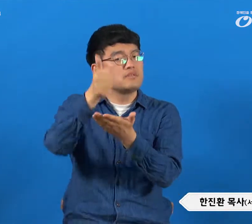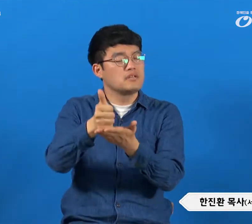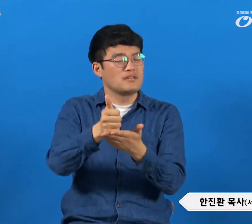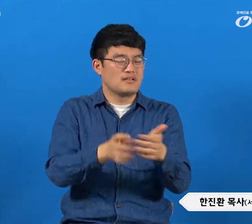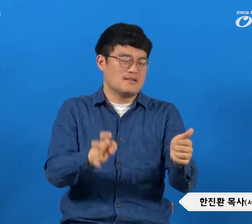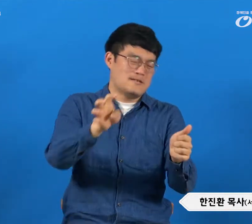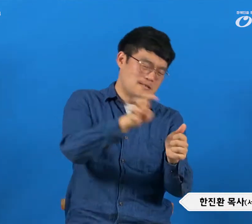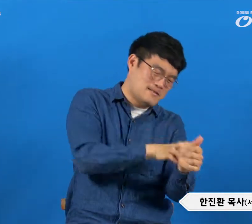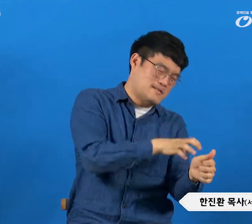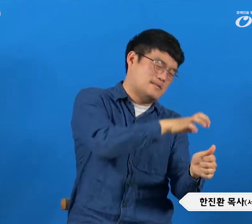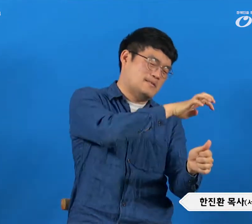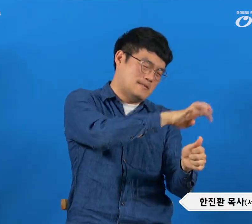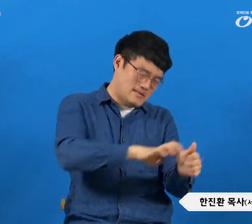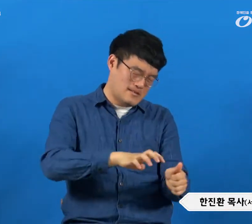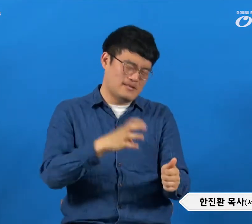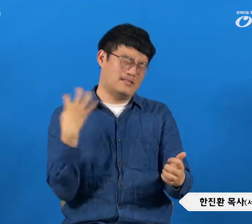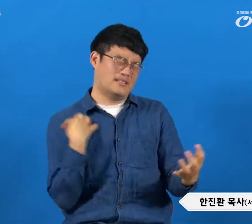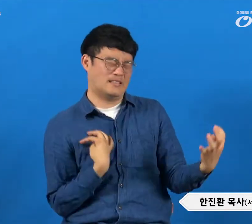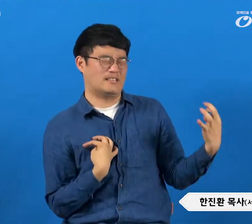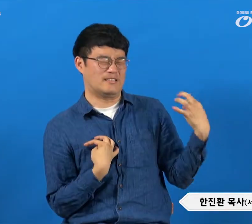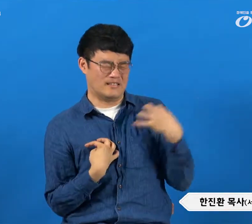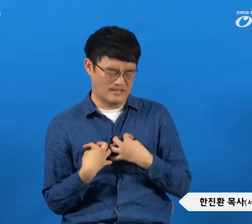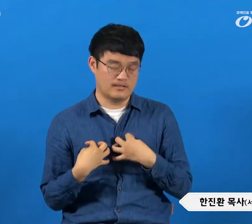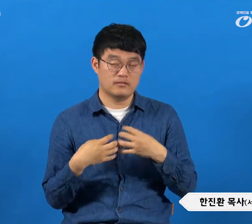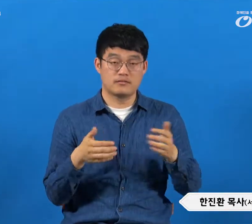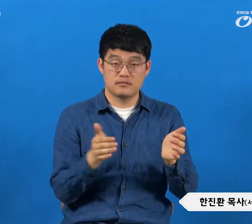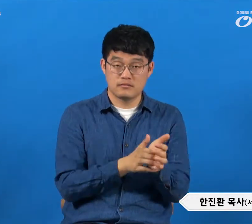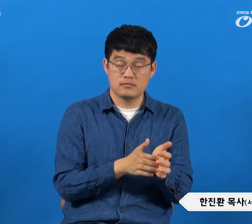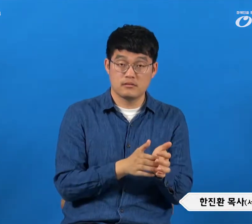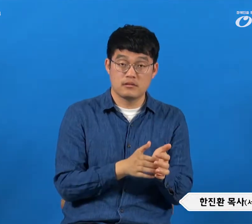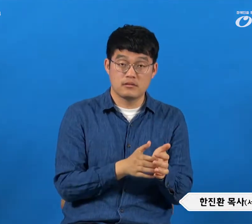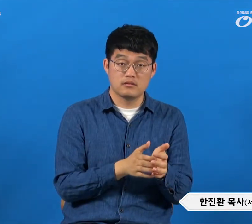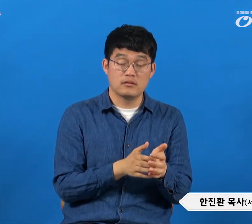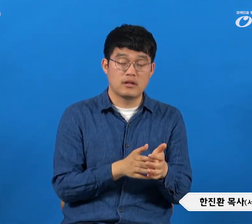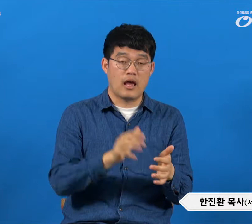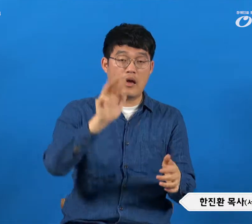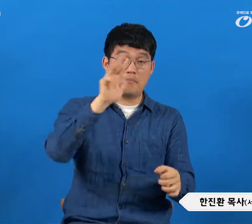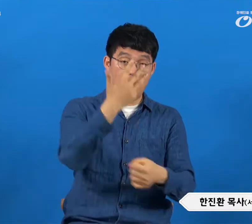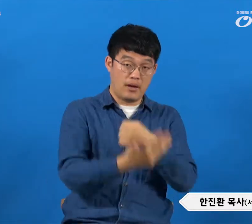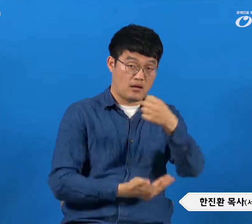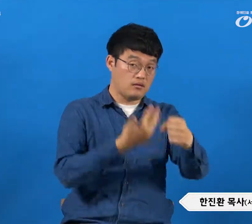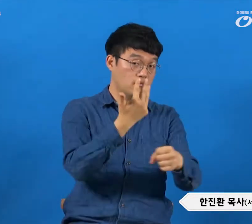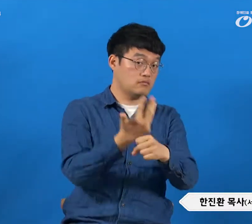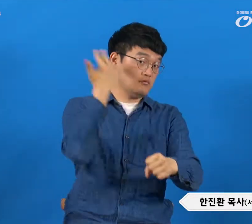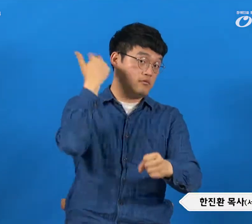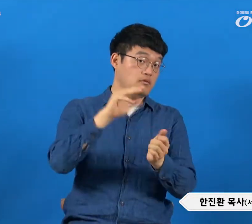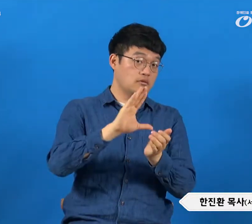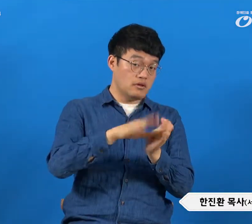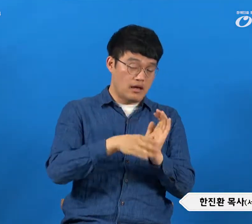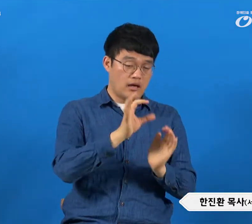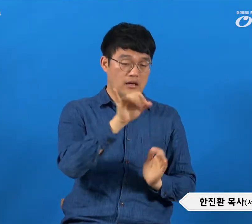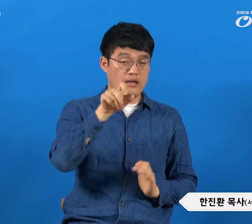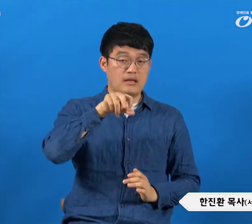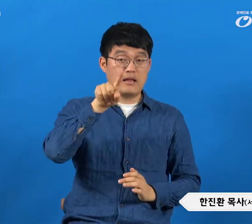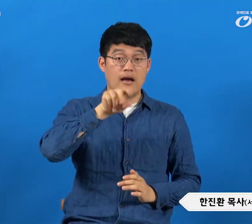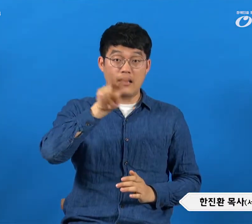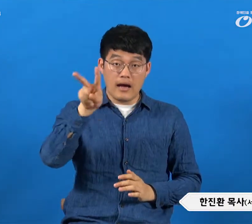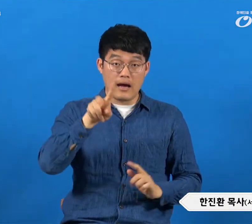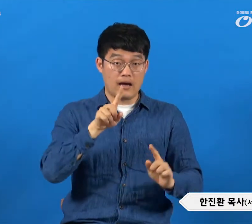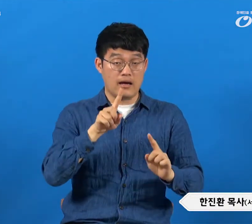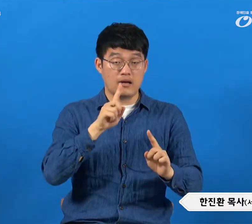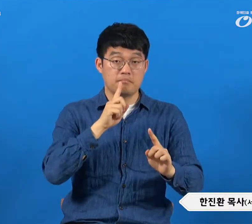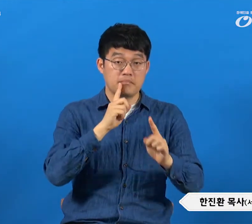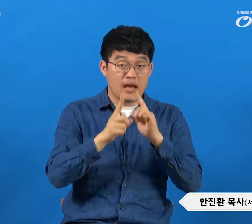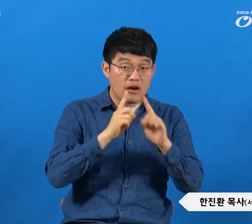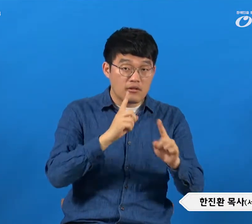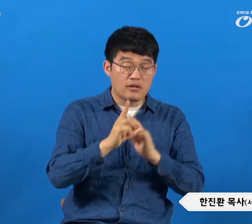예수님께서 그 채찍을 다 맞으셨습니다. 800년 전에 이사야 선지자가 예언한 그것이 800년